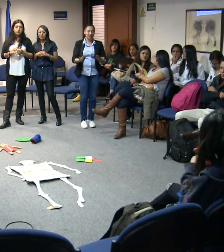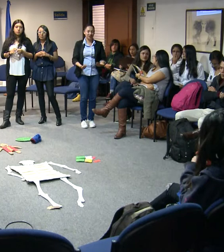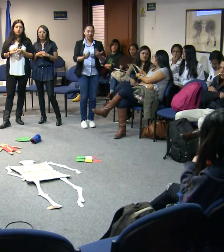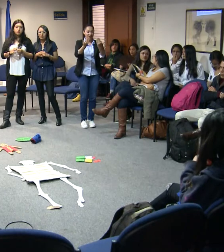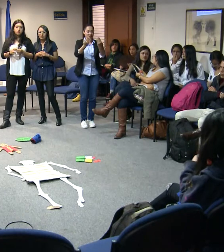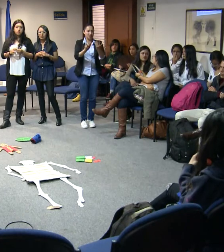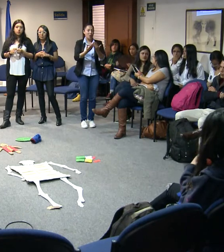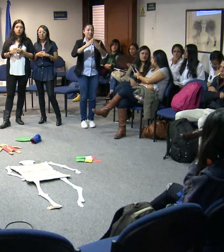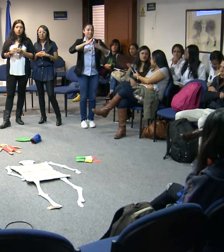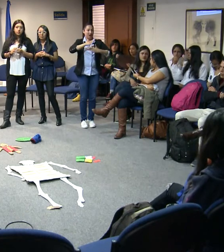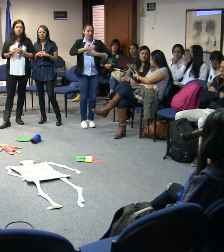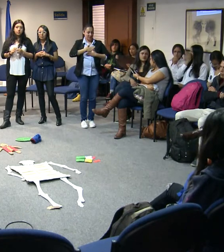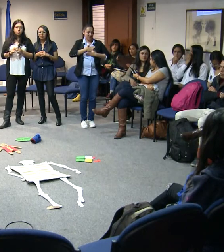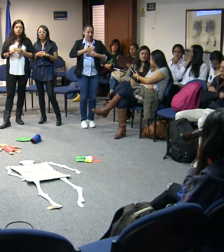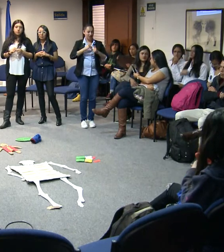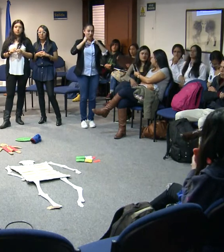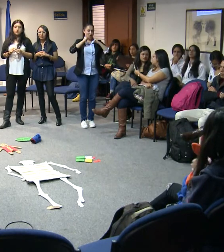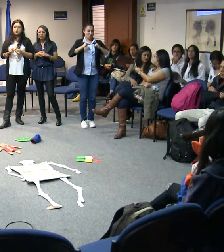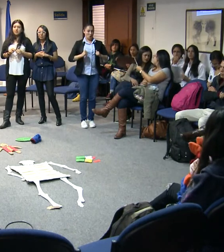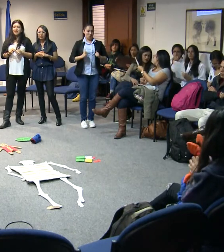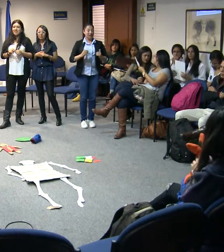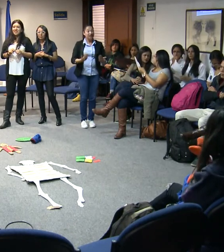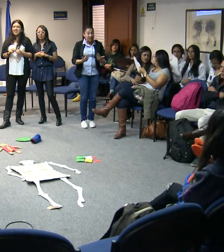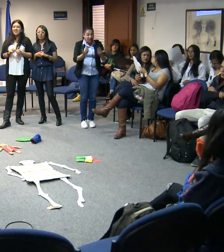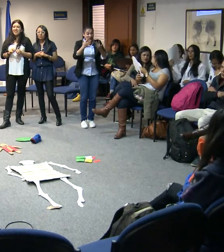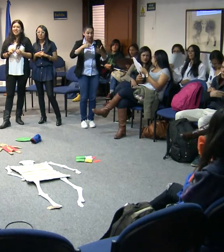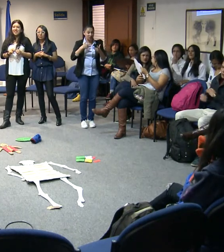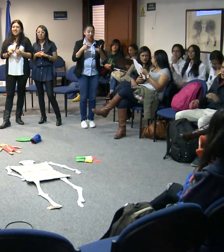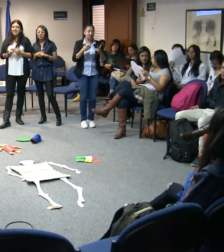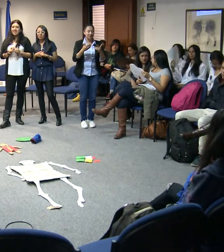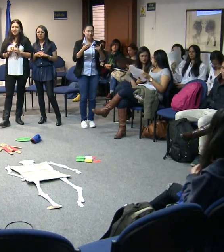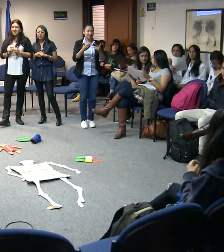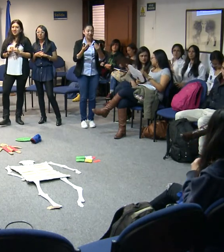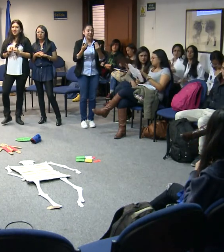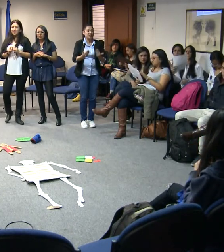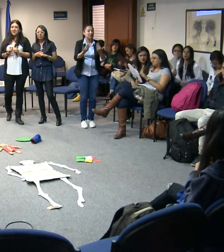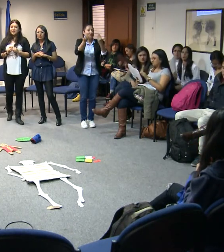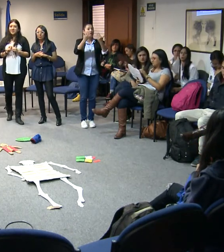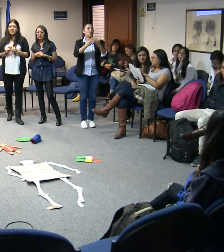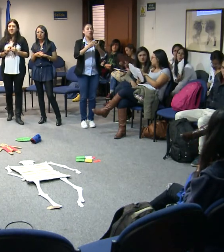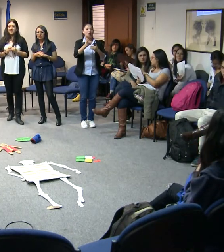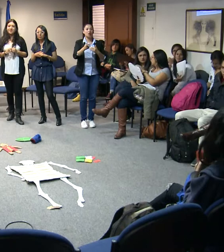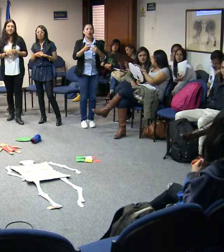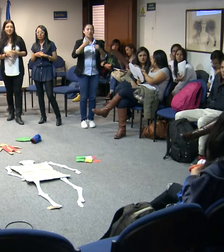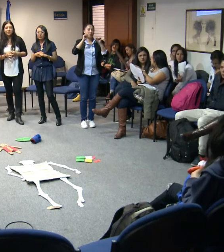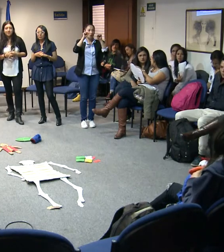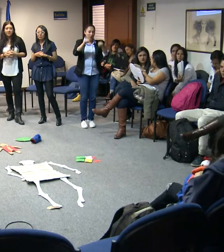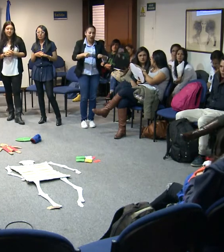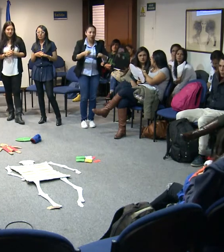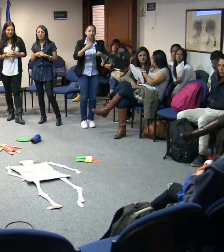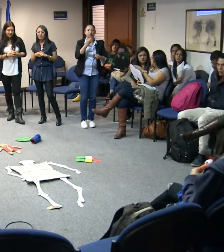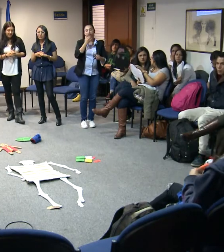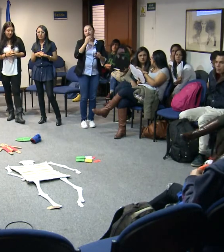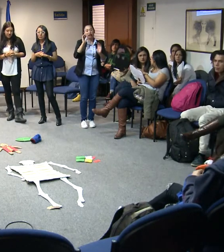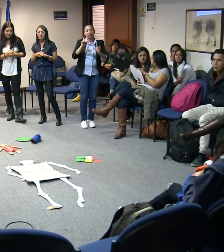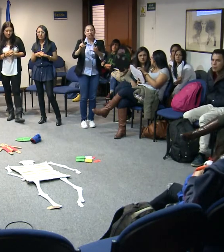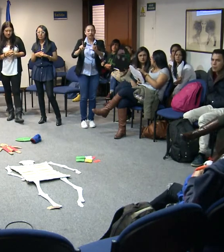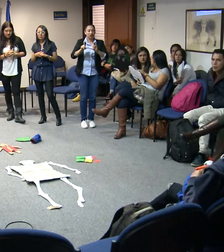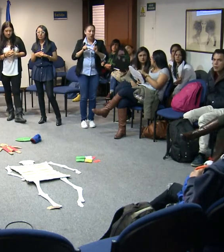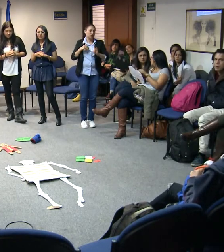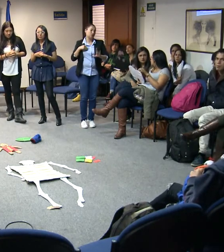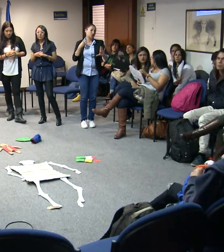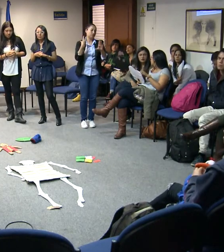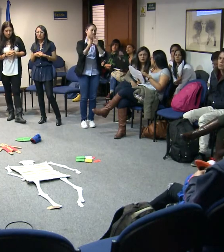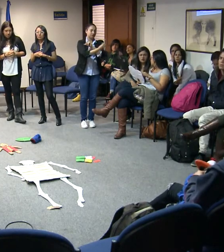rol. ¿Se sienten robustecidas? ¿Qué elementos creen que les dio para salir a ejercer ya en campo y que ustedes digan, no,